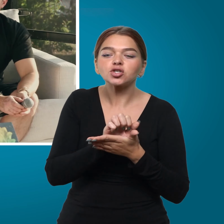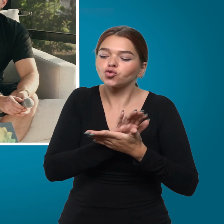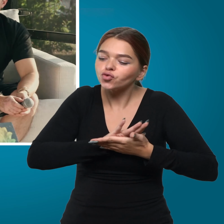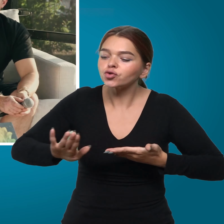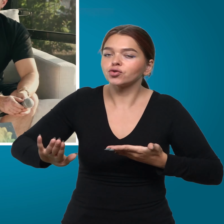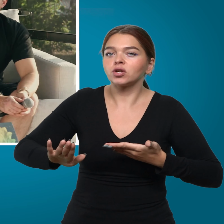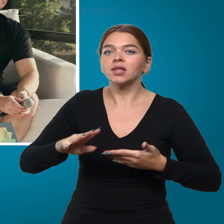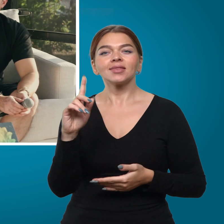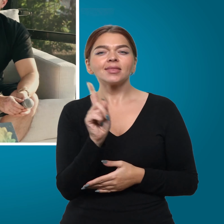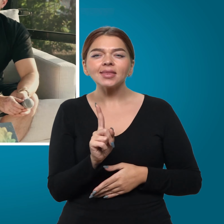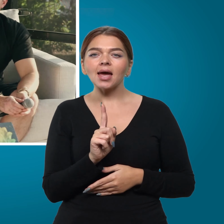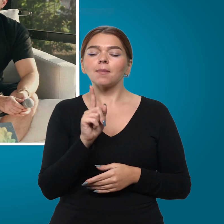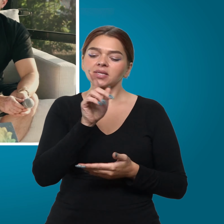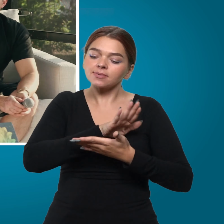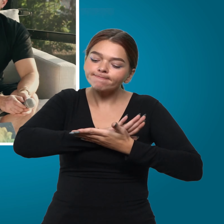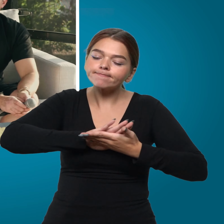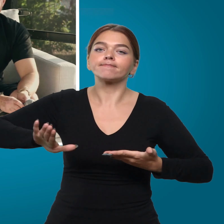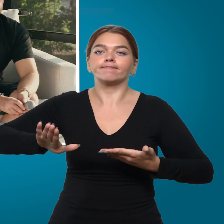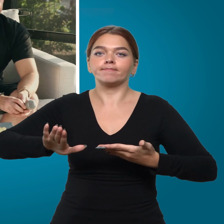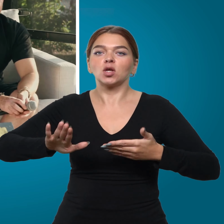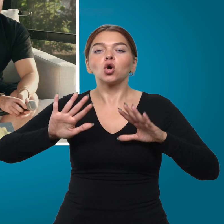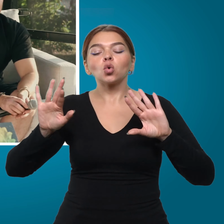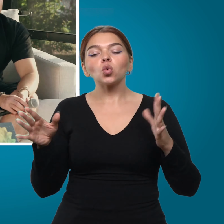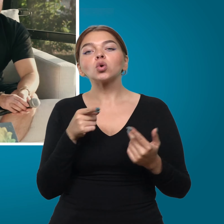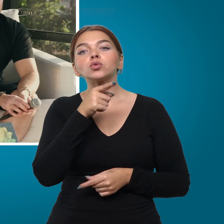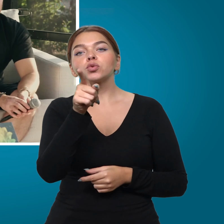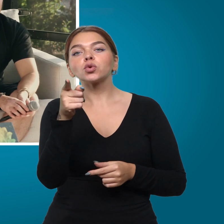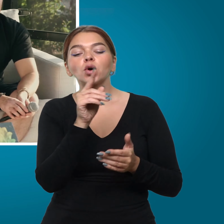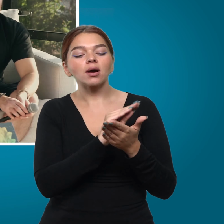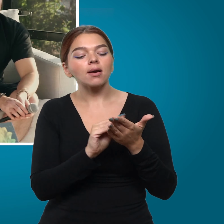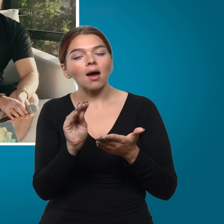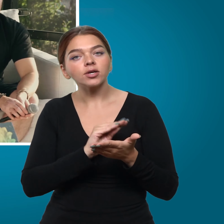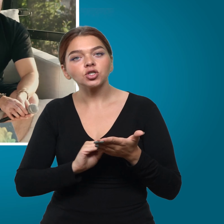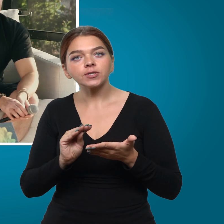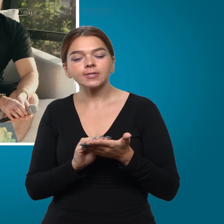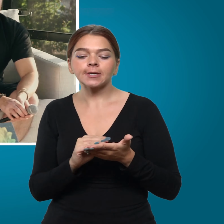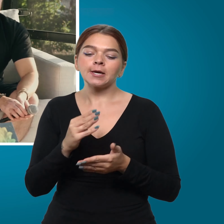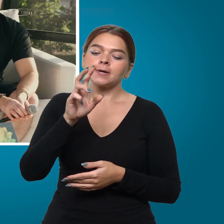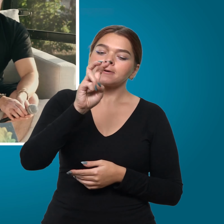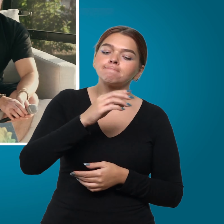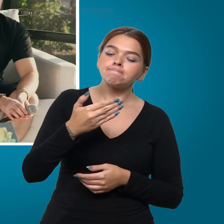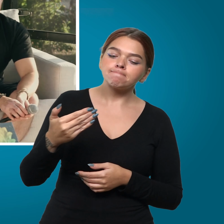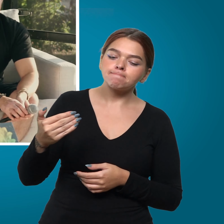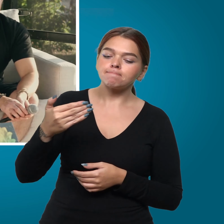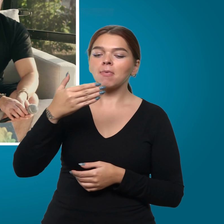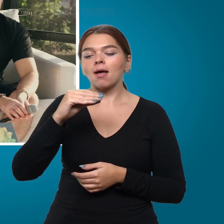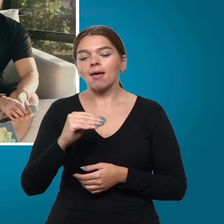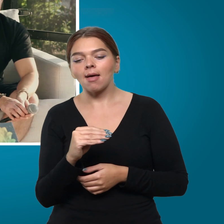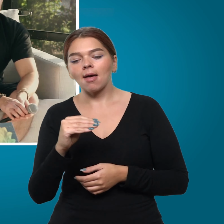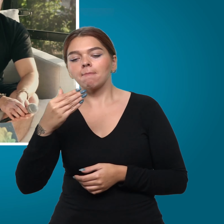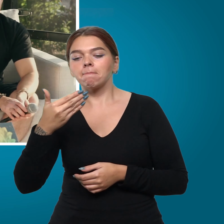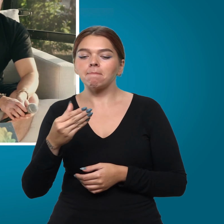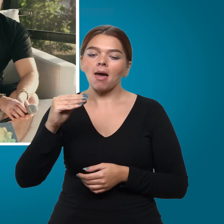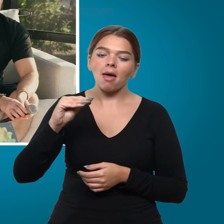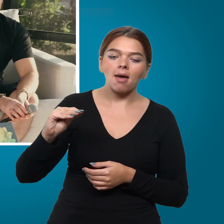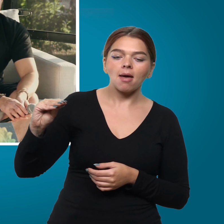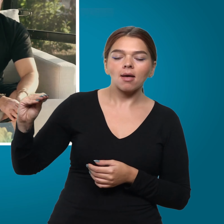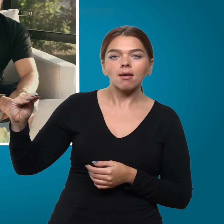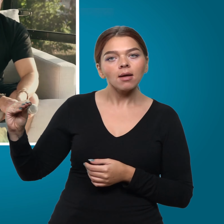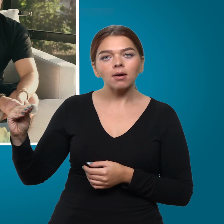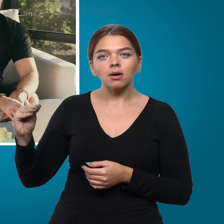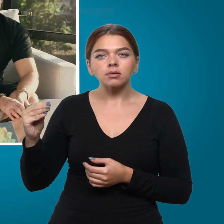prasme, aš manau, kai skaitai knygą, vis tiek norisi skaityti sklandžią kalbą. Aš nesakau, kad ten turi